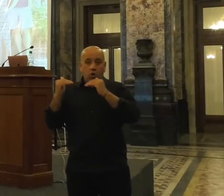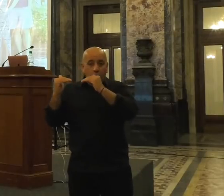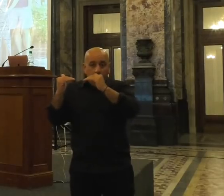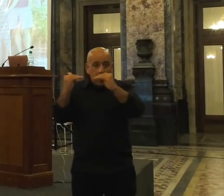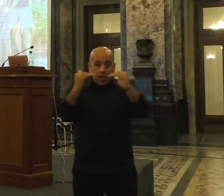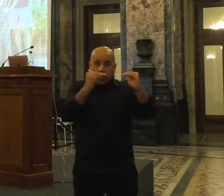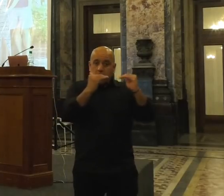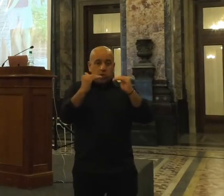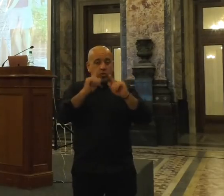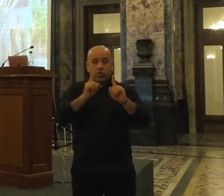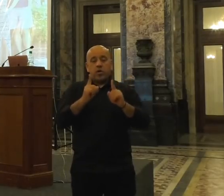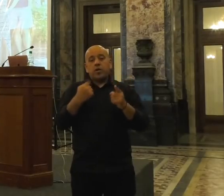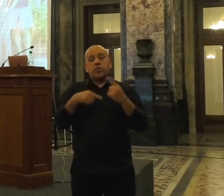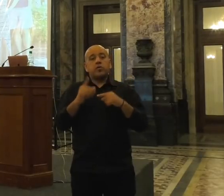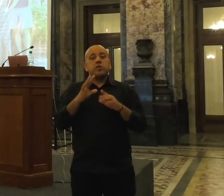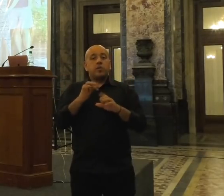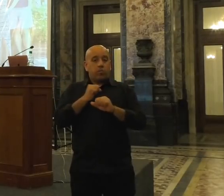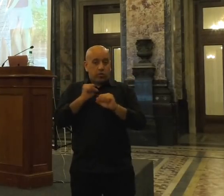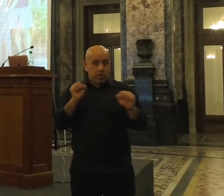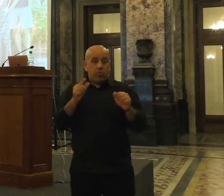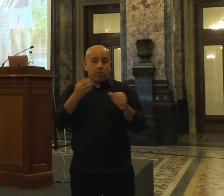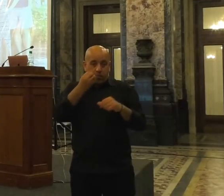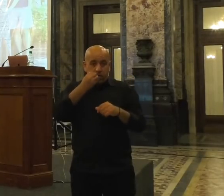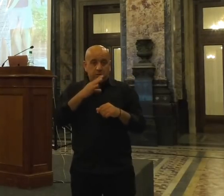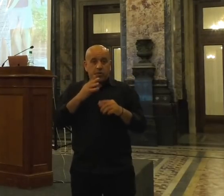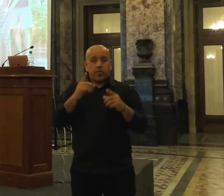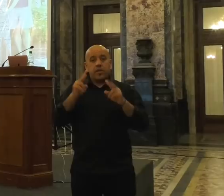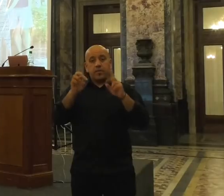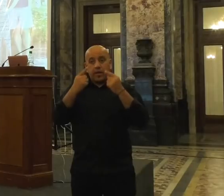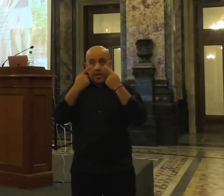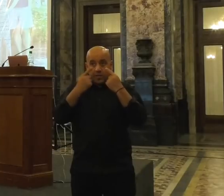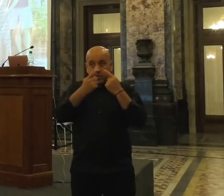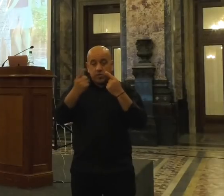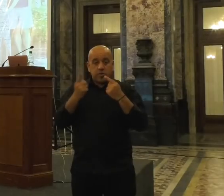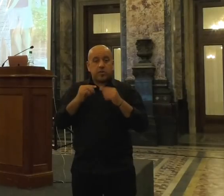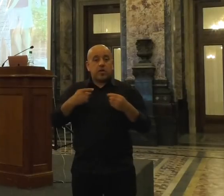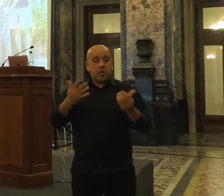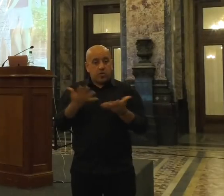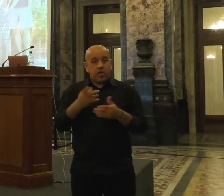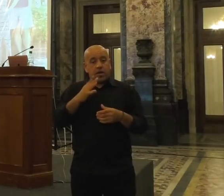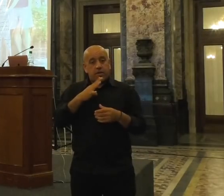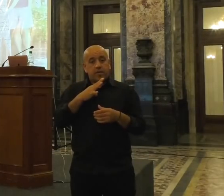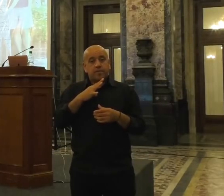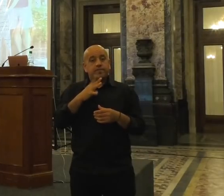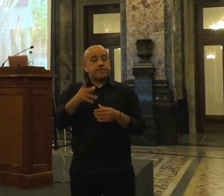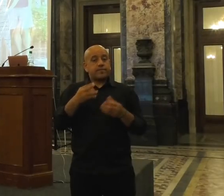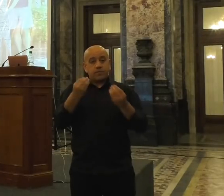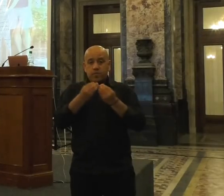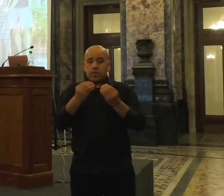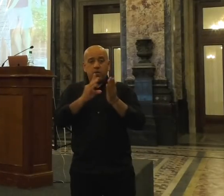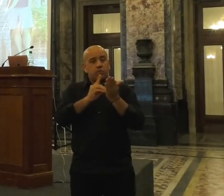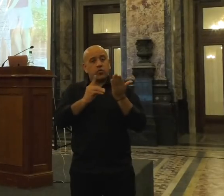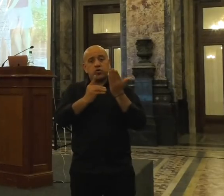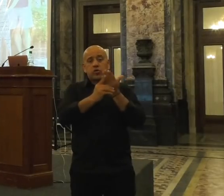y haciendo la tarea, sí puedes estimular y mejorar la visión. De hecho, ahora hay muchos proyectos